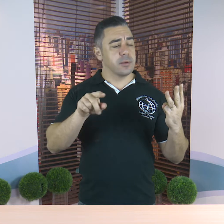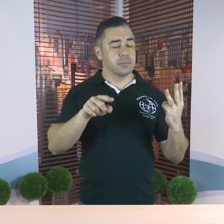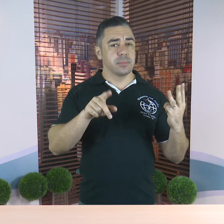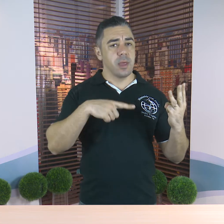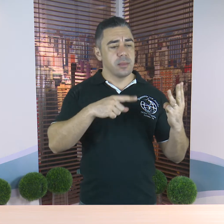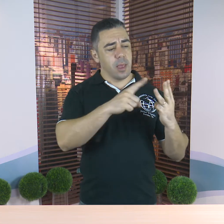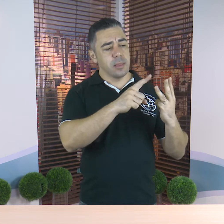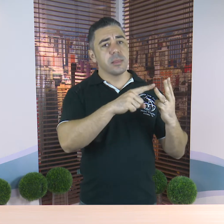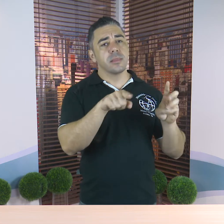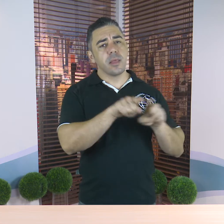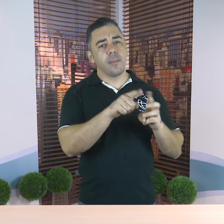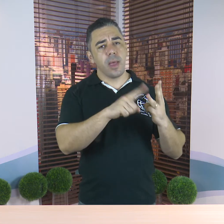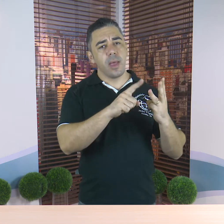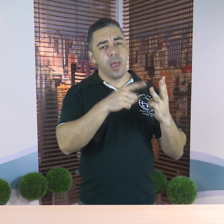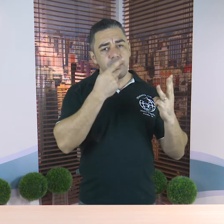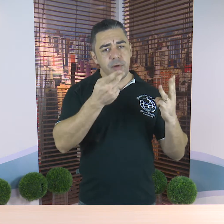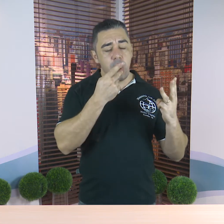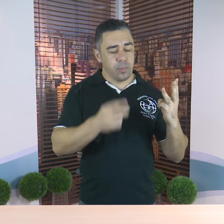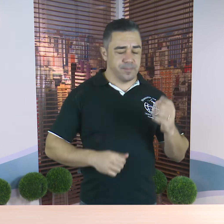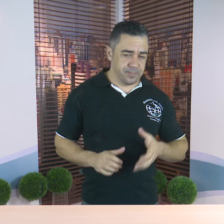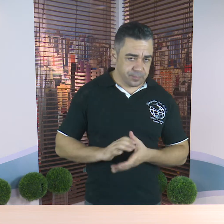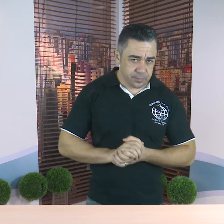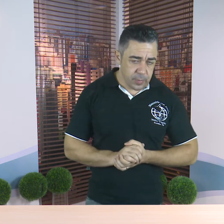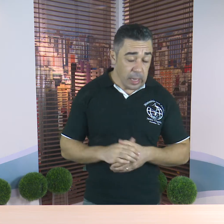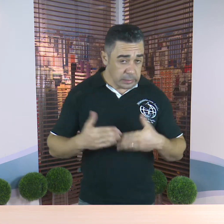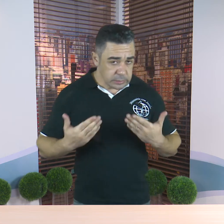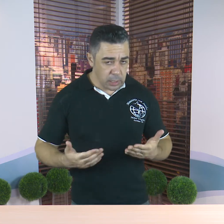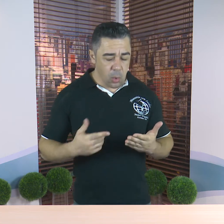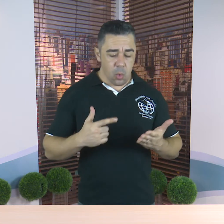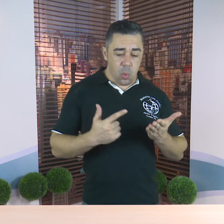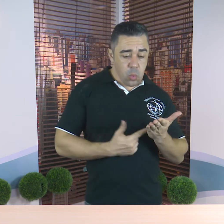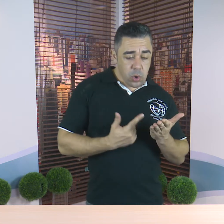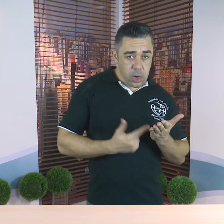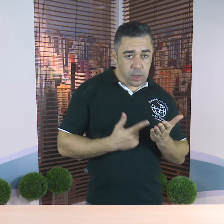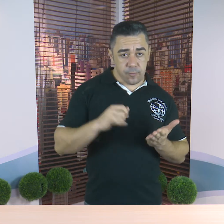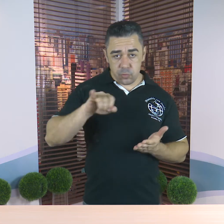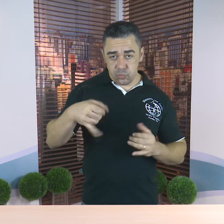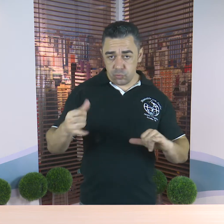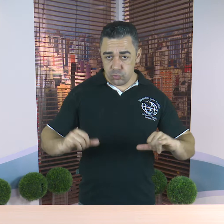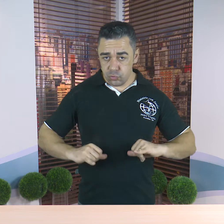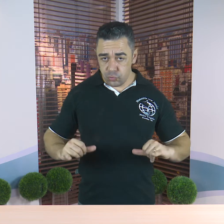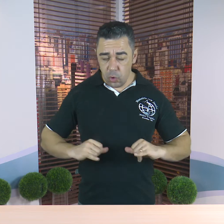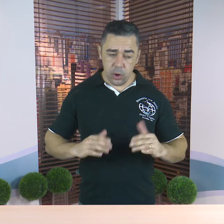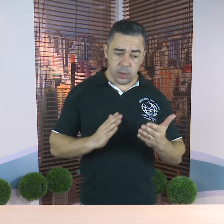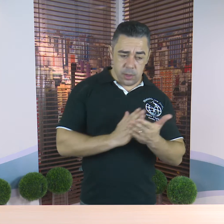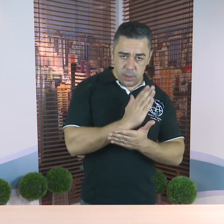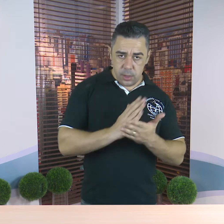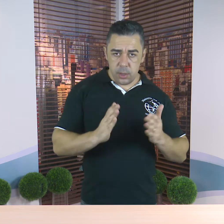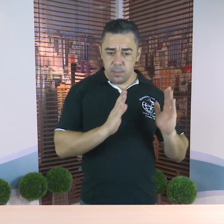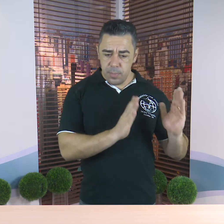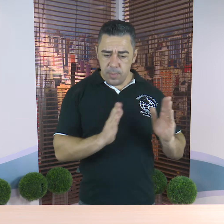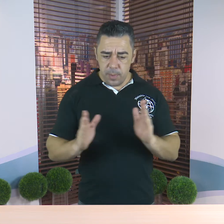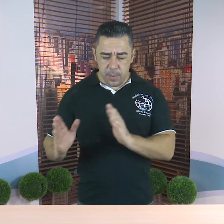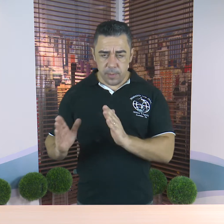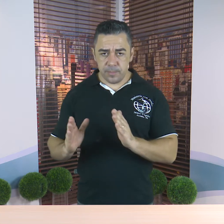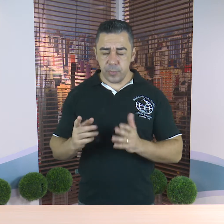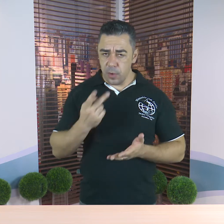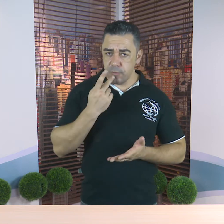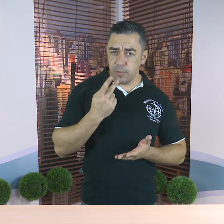último. Toda a estrutura dessa parte do livro de Jó está distribuída, e aqui eu vou utilizar um jargão jurídico,